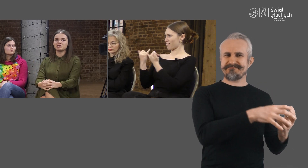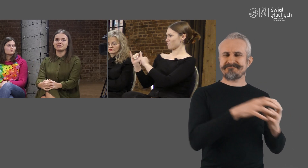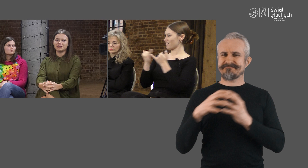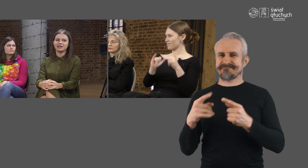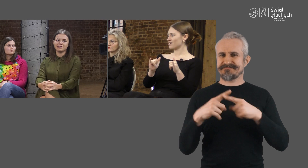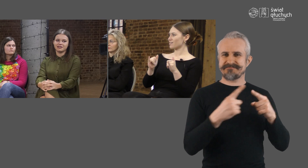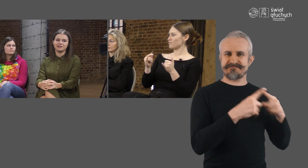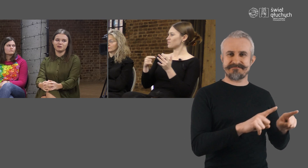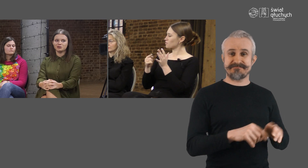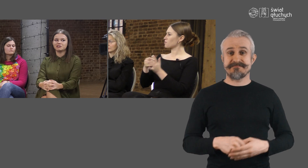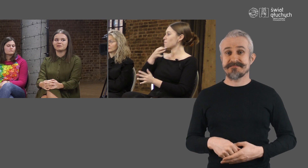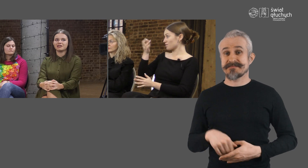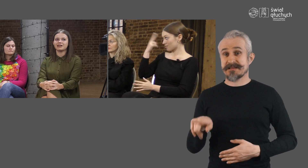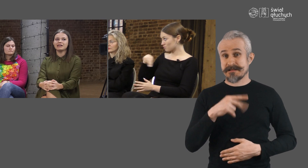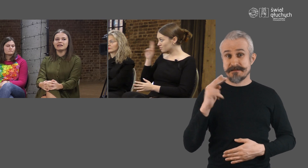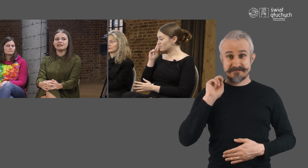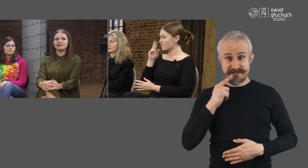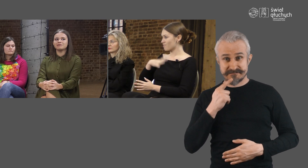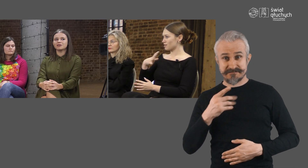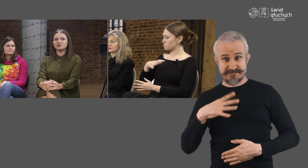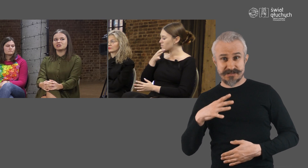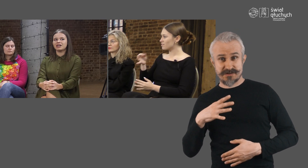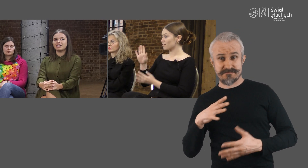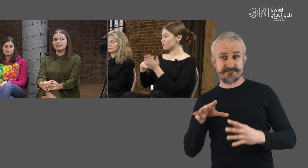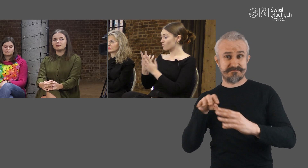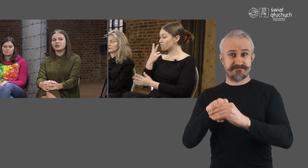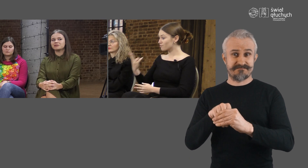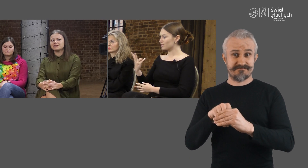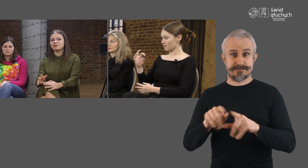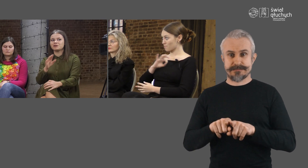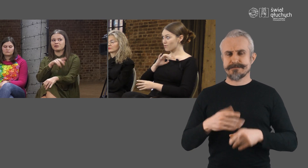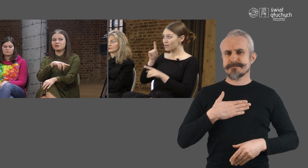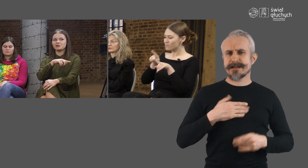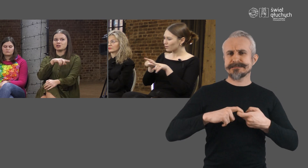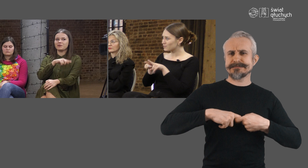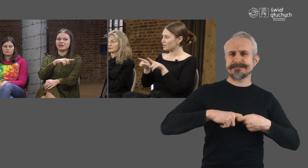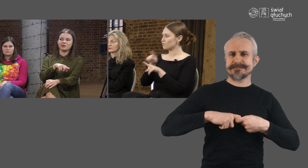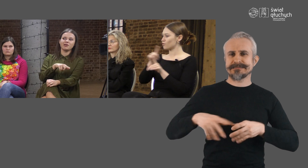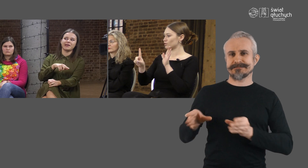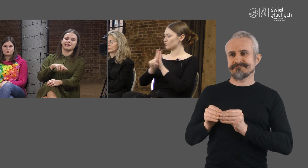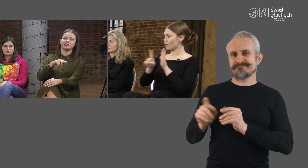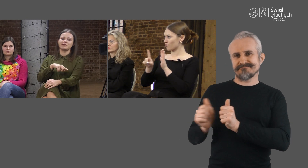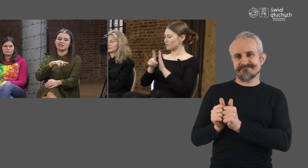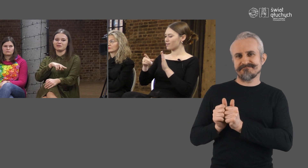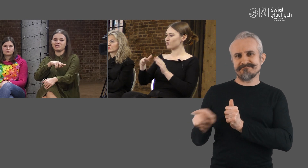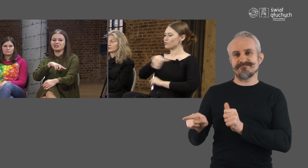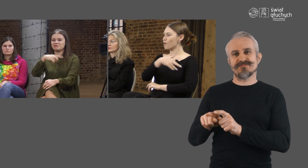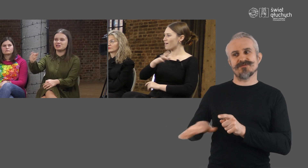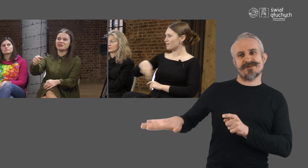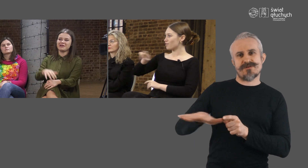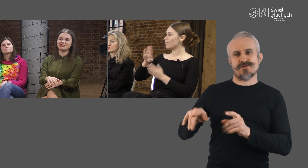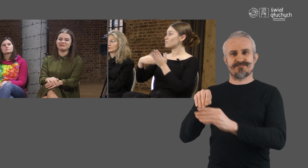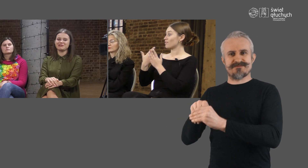to też jest pytanie do rodziców, tak? Widząc, że moje rodzeństwo chodzi do szkoły rejonowej, gdzie ja musiałam